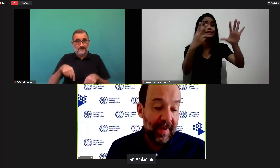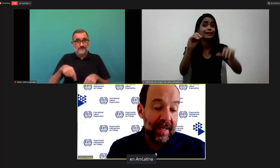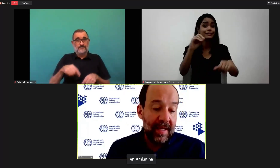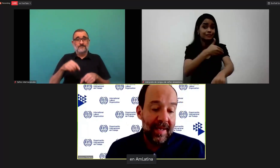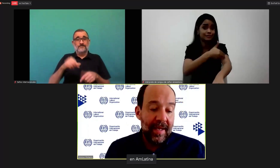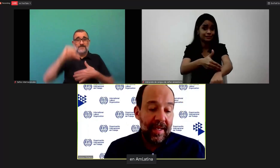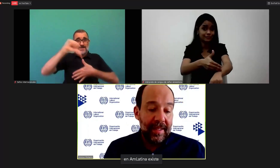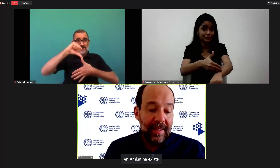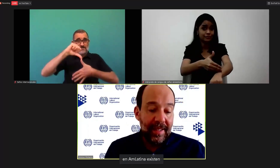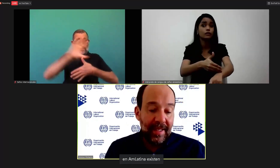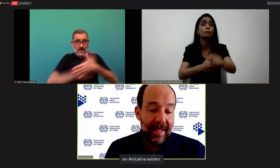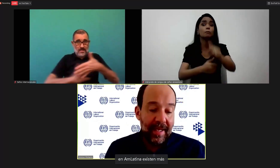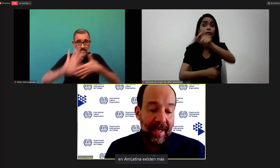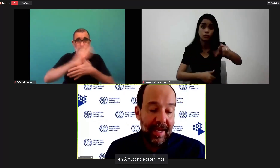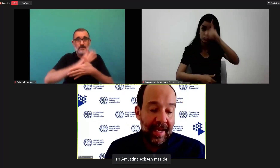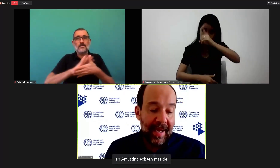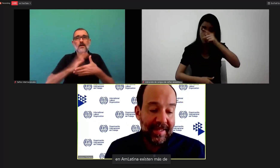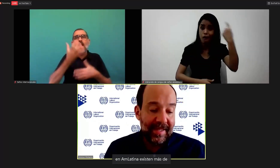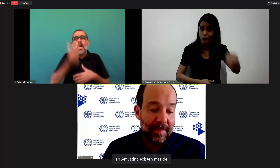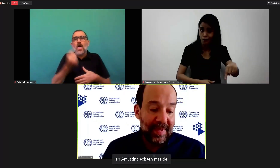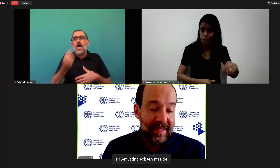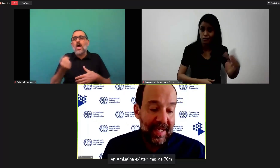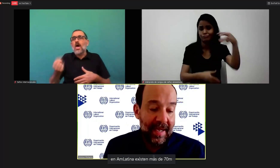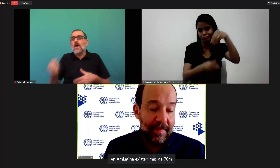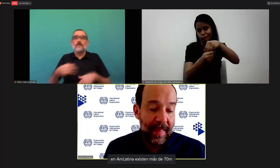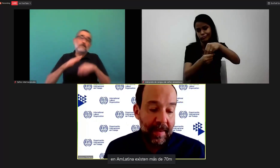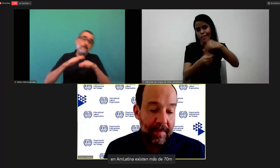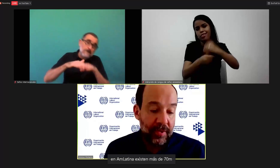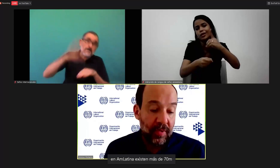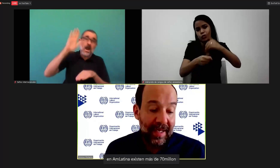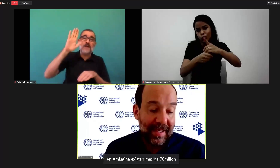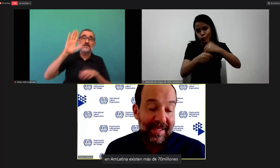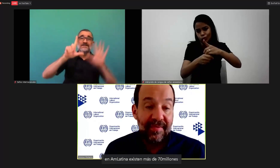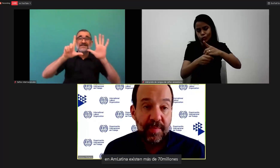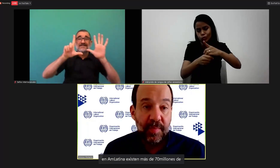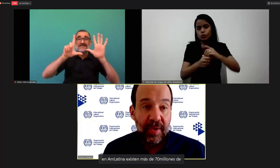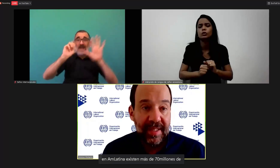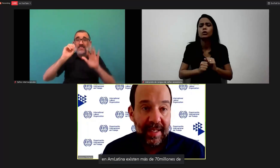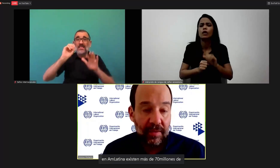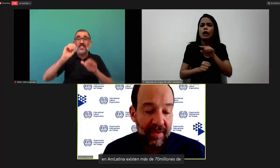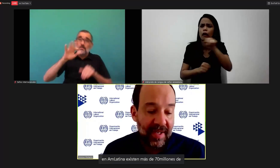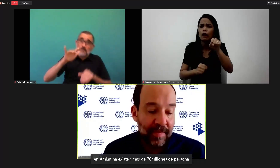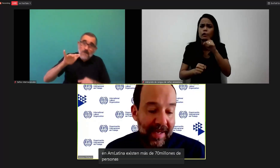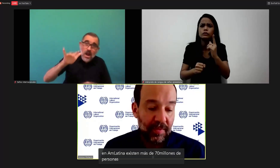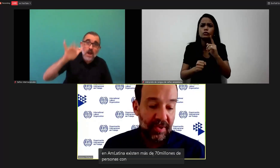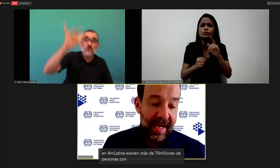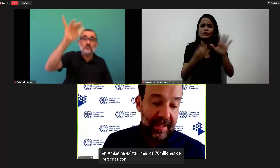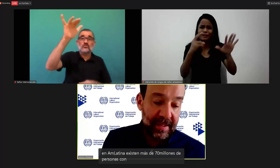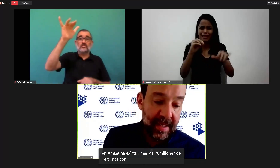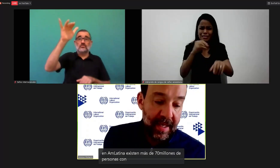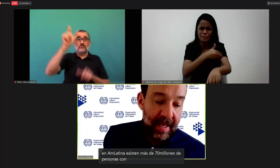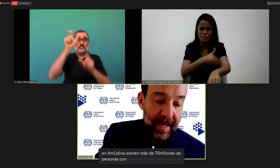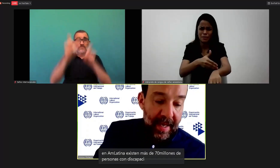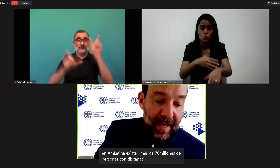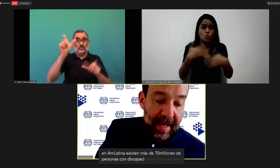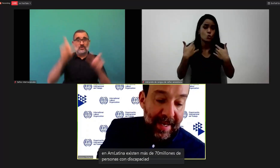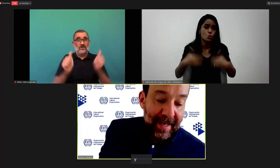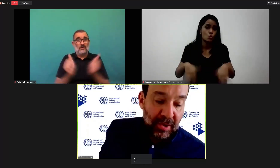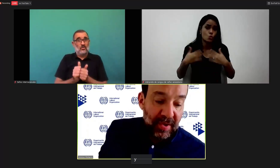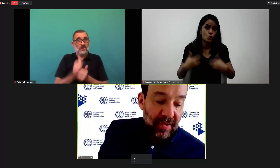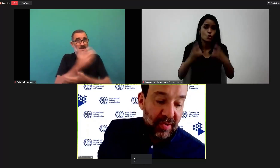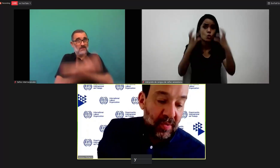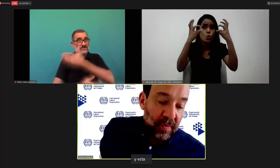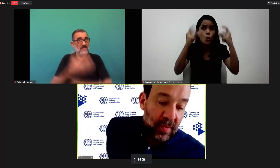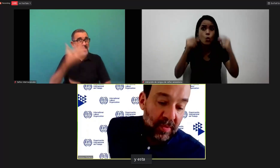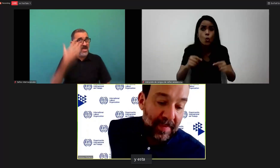datos de la CIPAL, y esa discapacidad, esas cifras pueden ser todavía más pronunciadas en